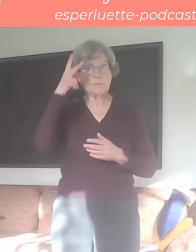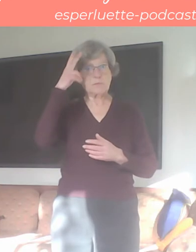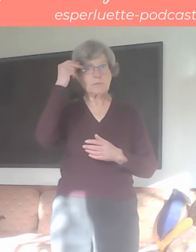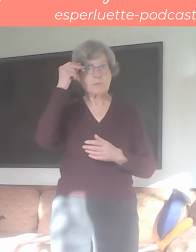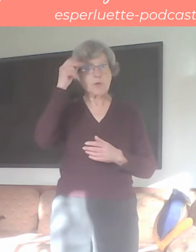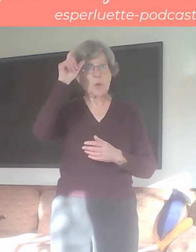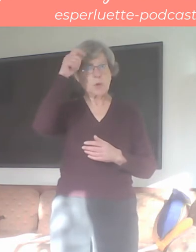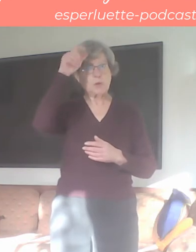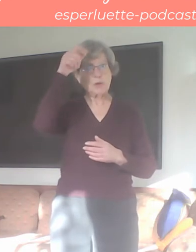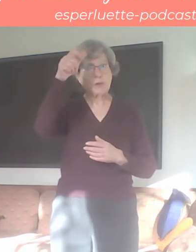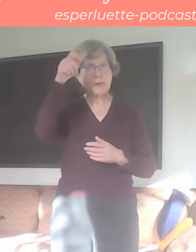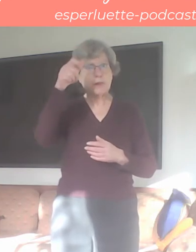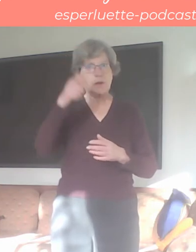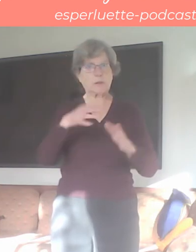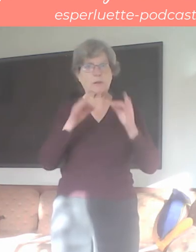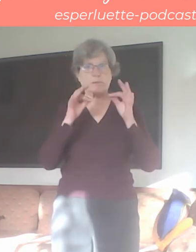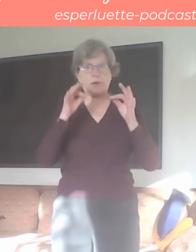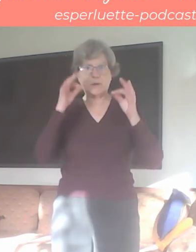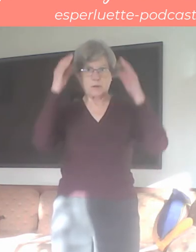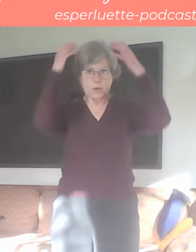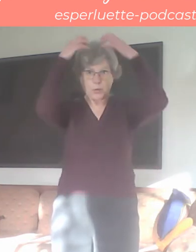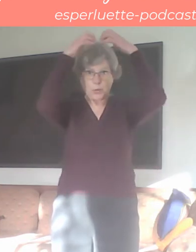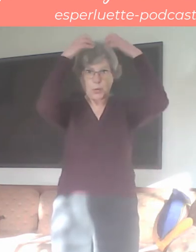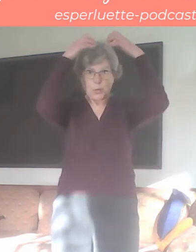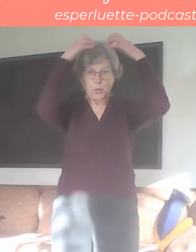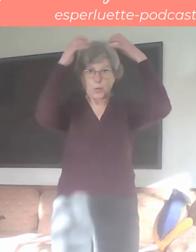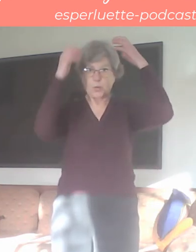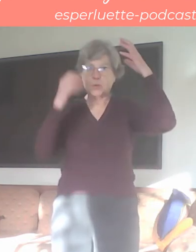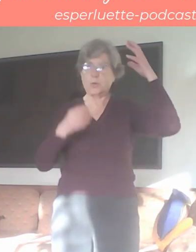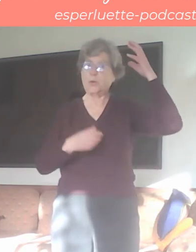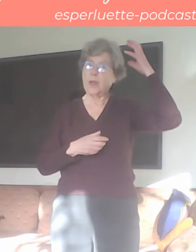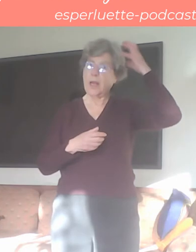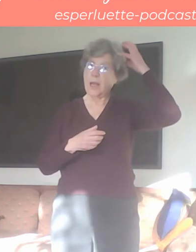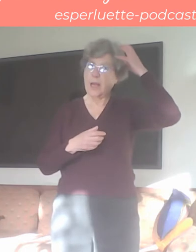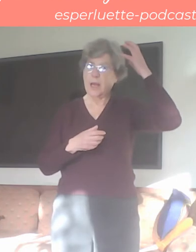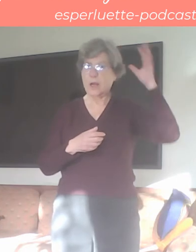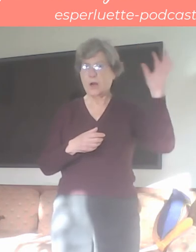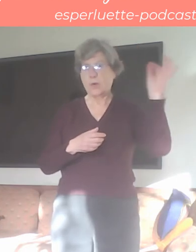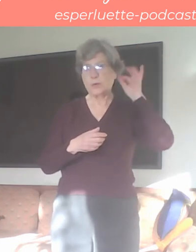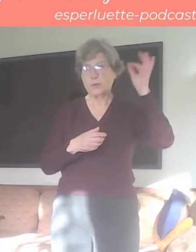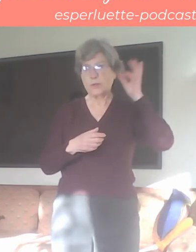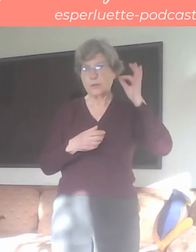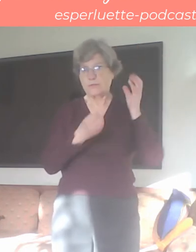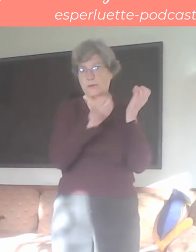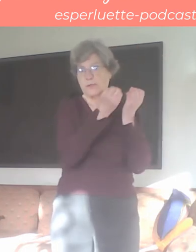ou non, ce qui fait beaucoup débat par rapport à la communauté sourde, puisque c'est les parents qui choisissent,